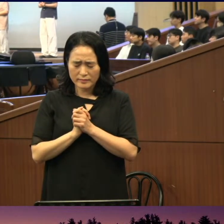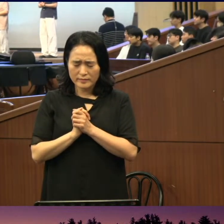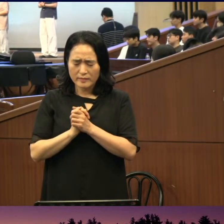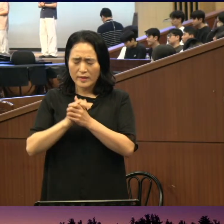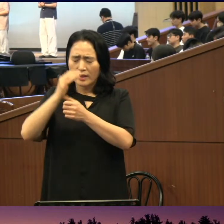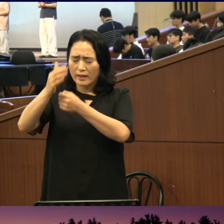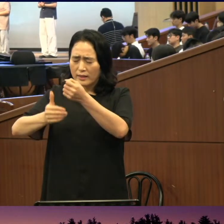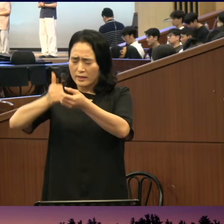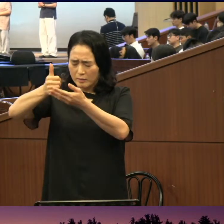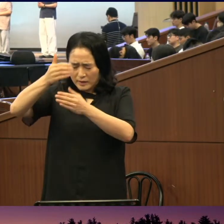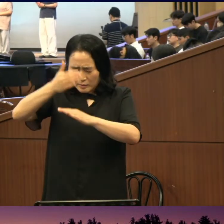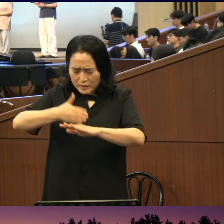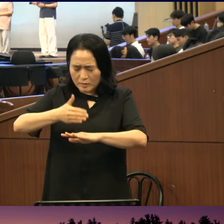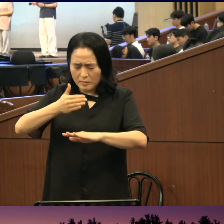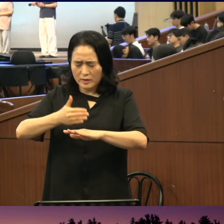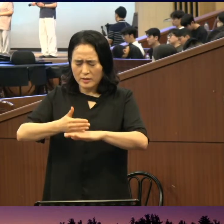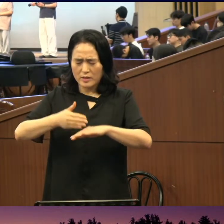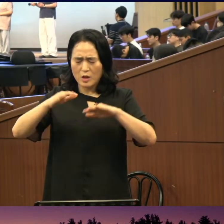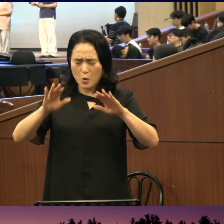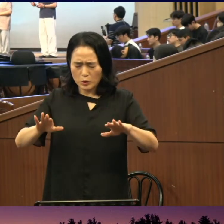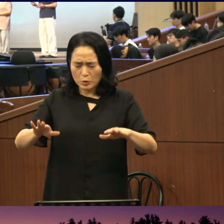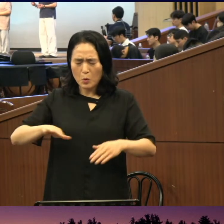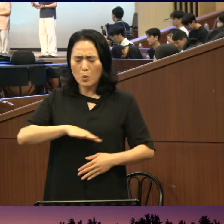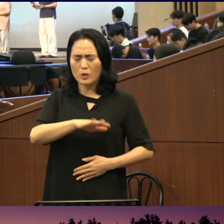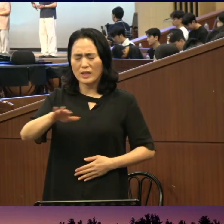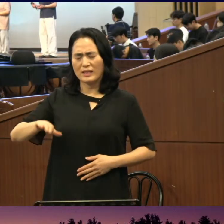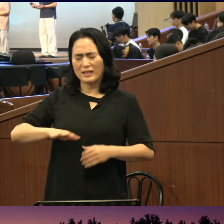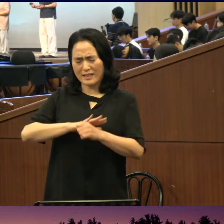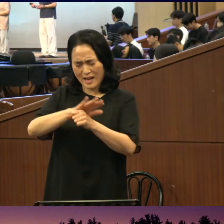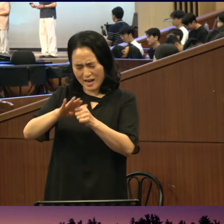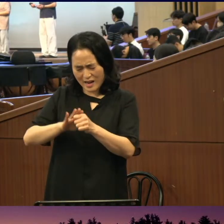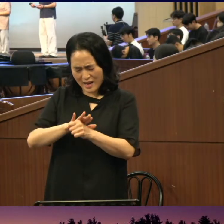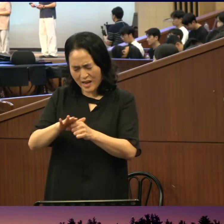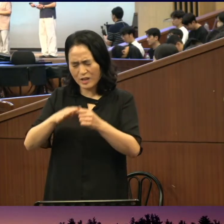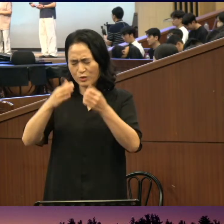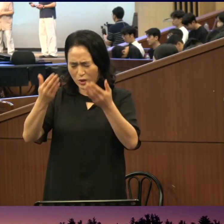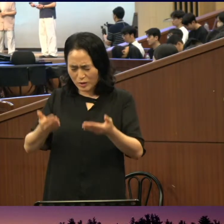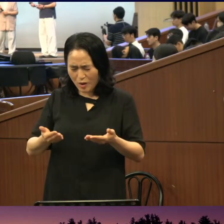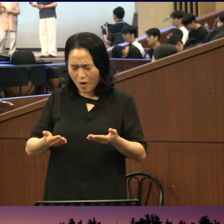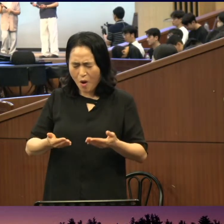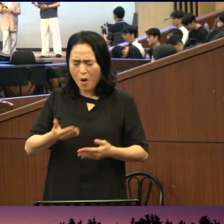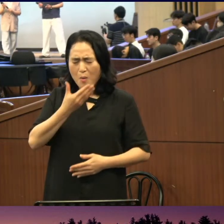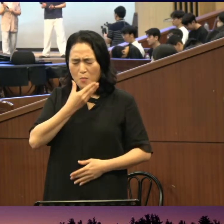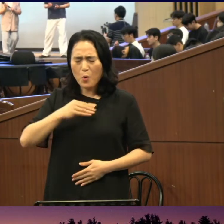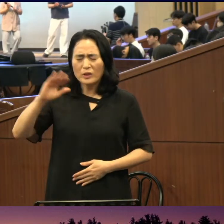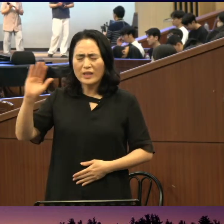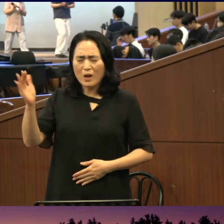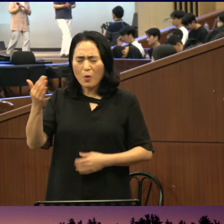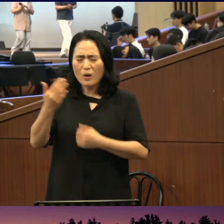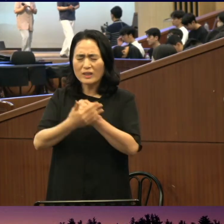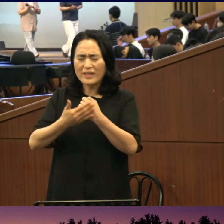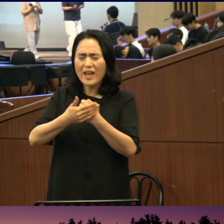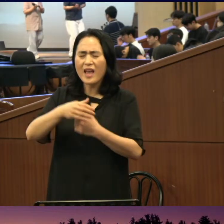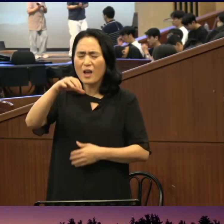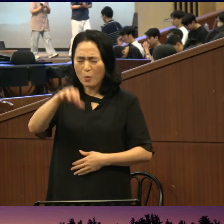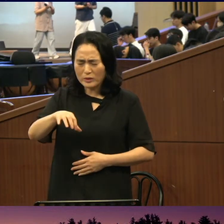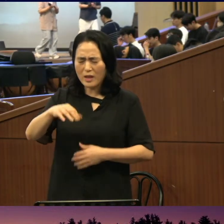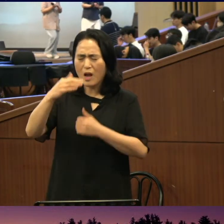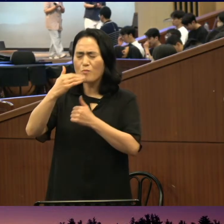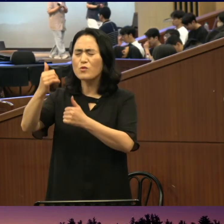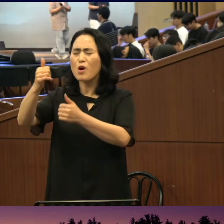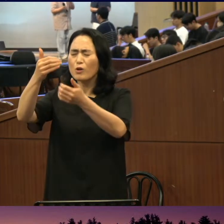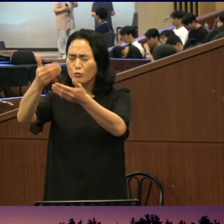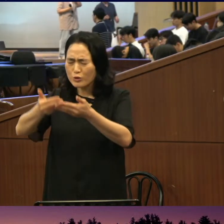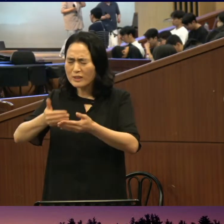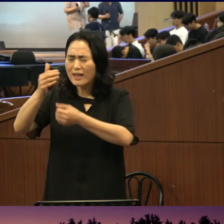하나님 감사합니다. 오늘도 우리를 사랑하셔서 이 복되고 어디로운 자리로 불러주신 하나님, 우리의 영혼이,